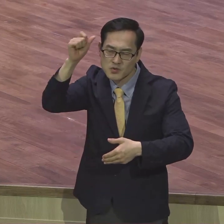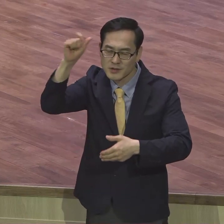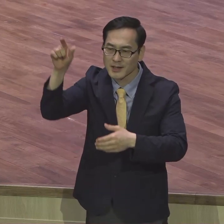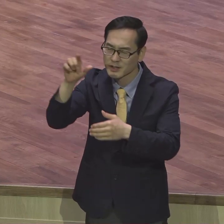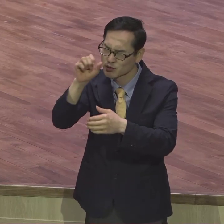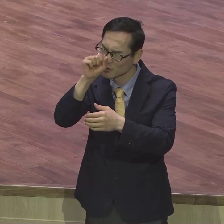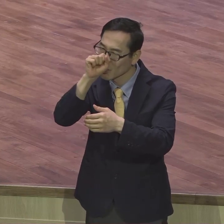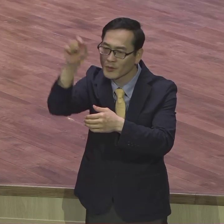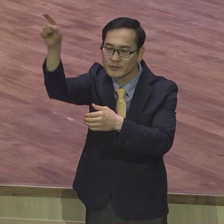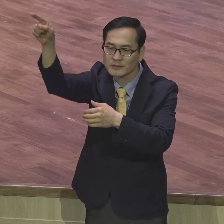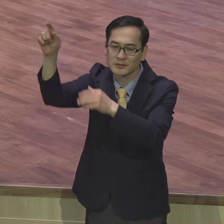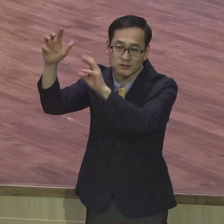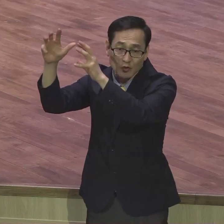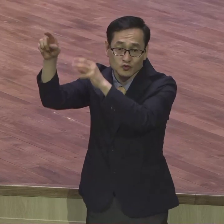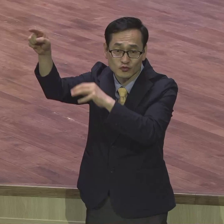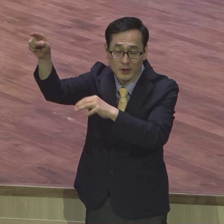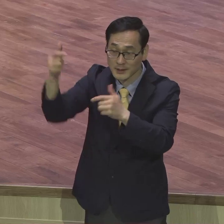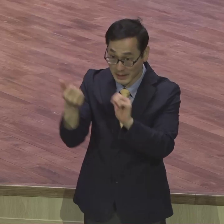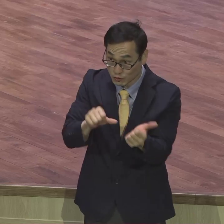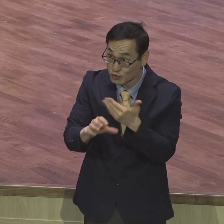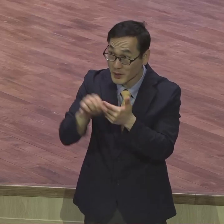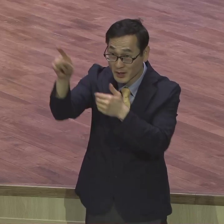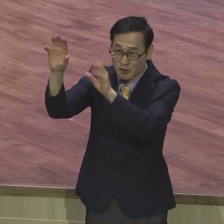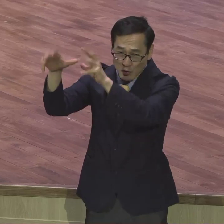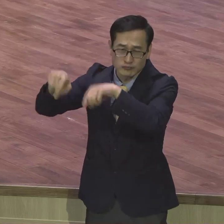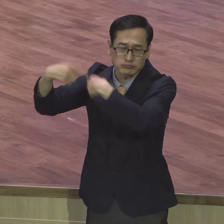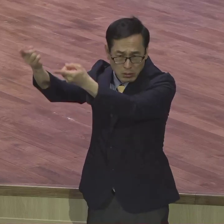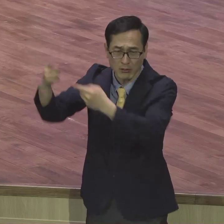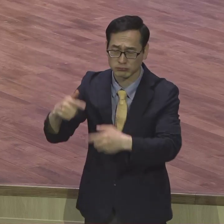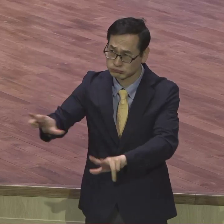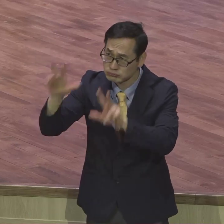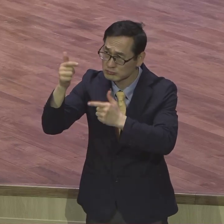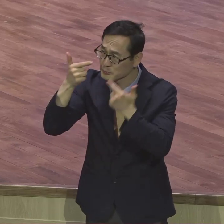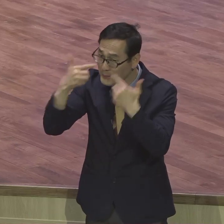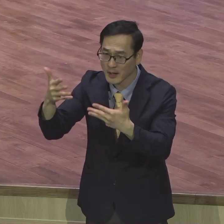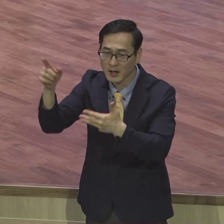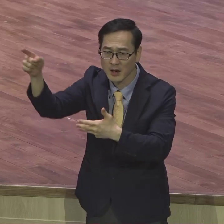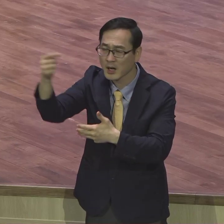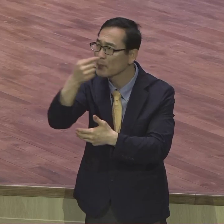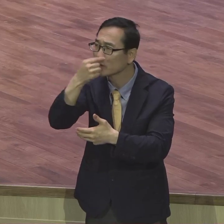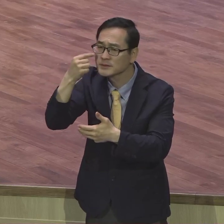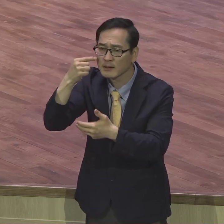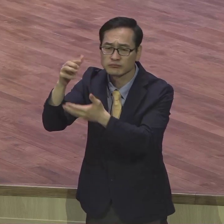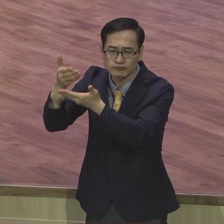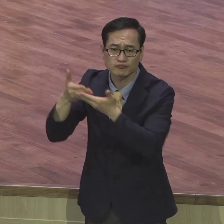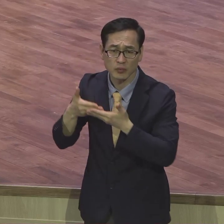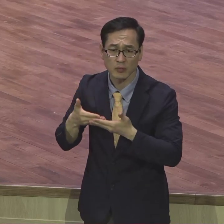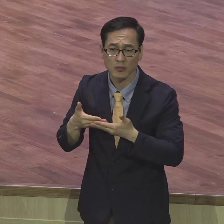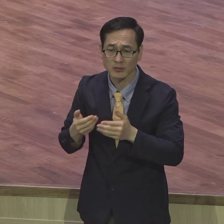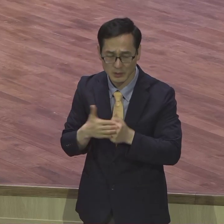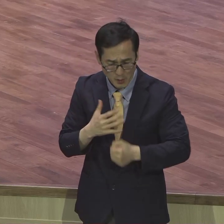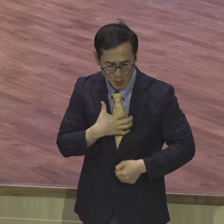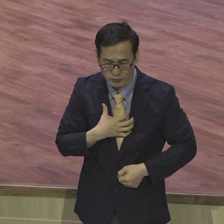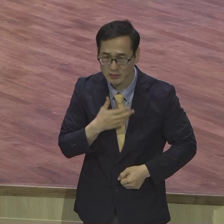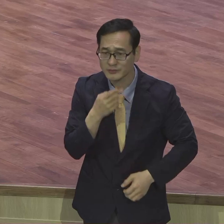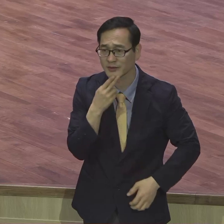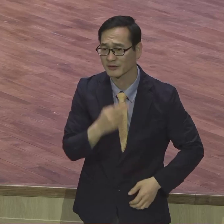죽음은 천국인데 뭐가 문제가 되냐고요. 특별히 신여 어르신 여러분.